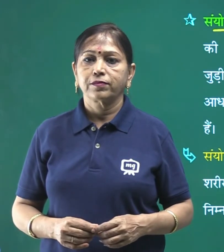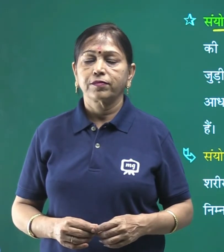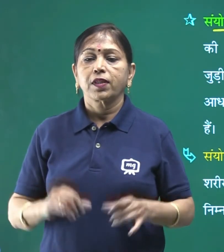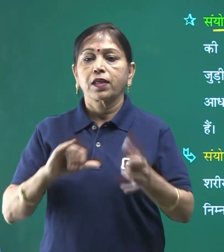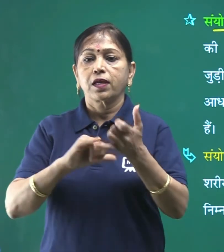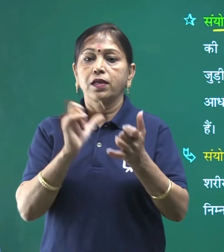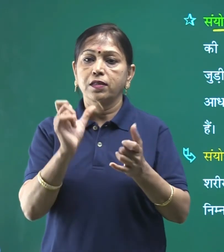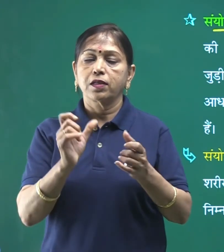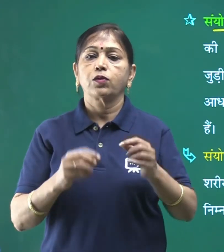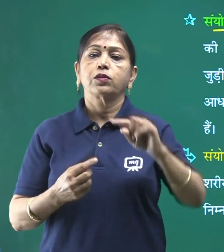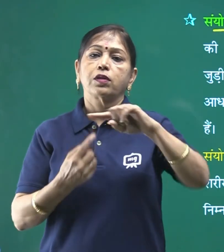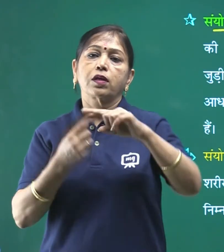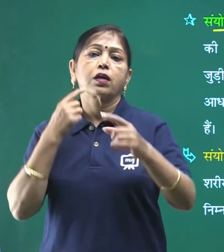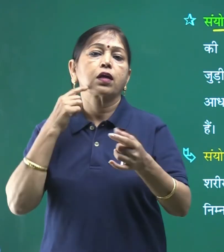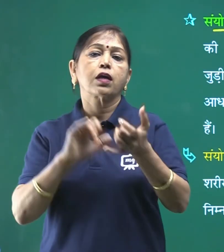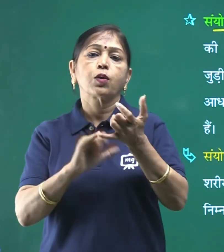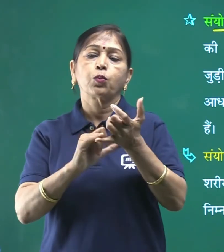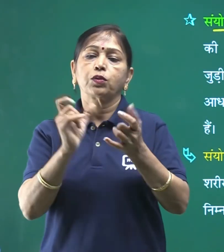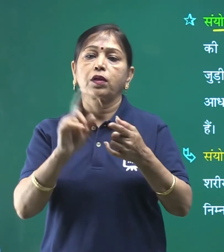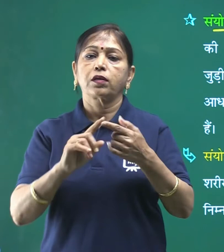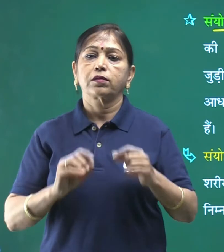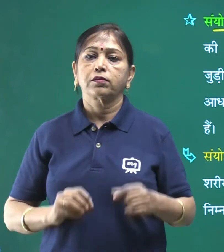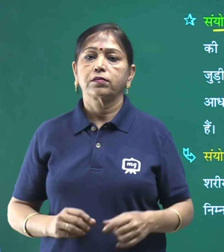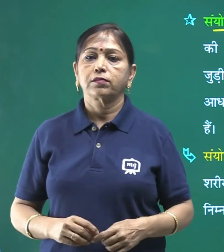संयोजी ऊतक।